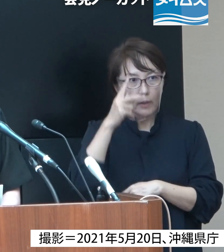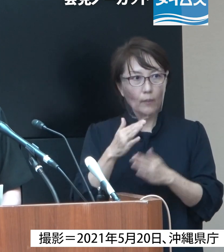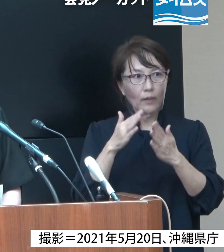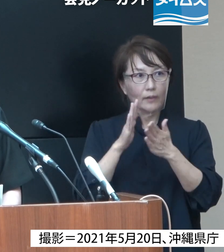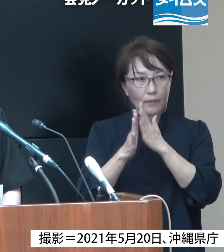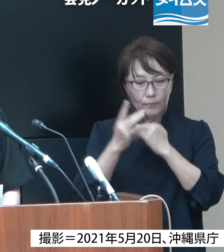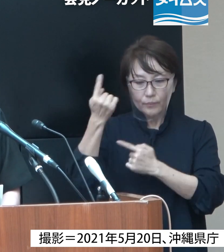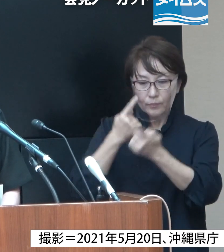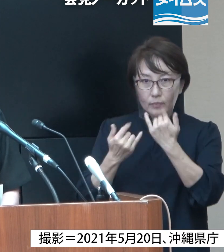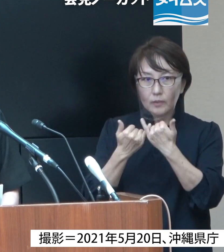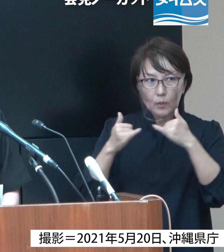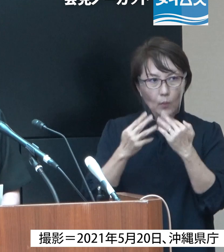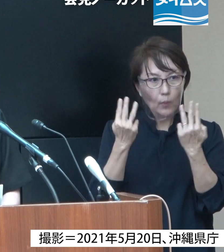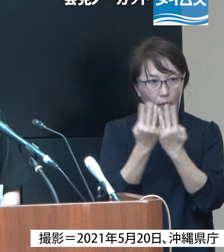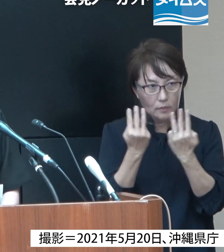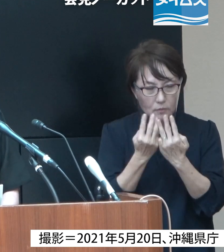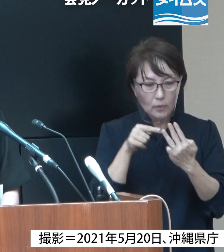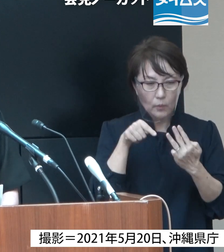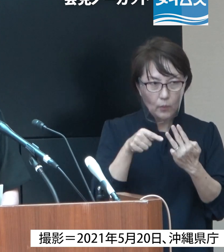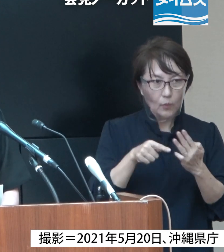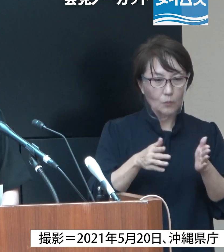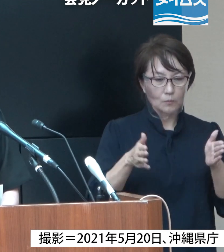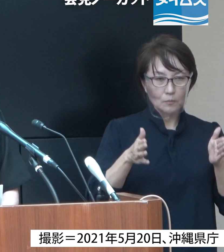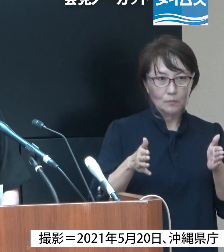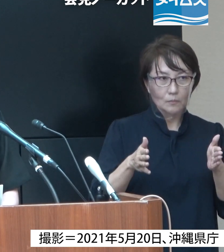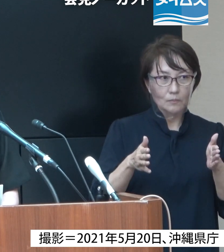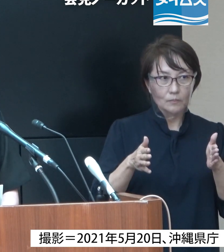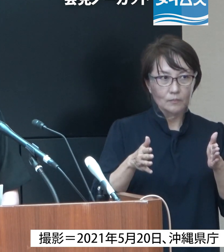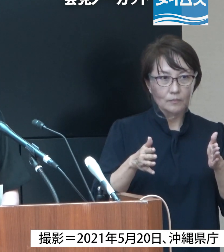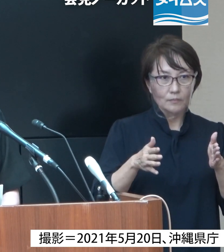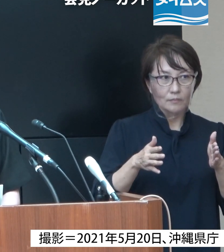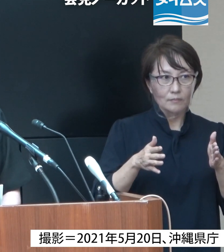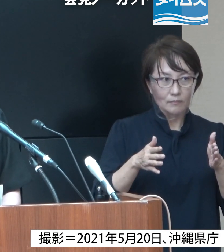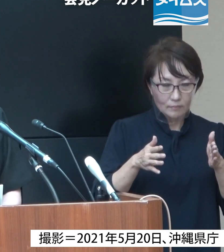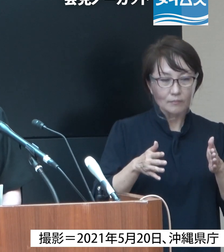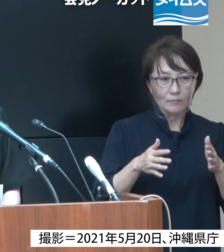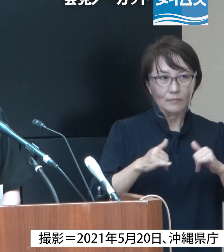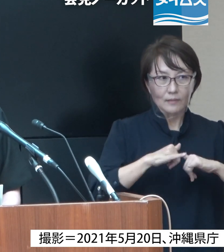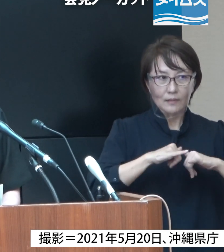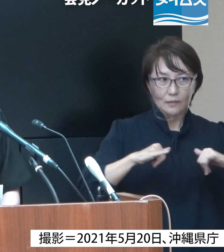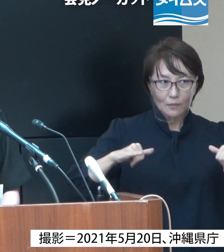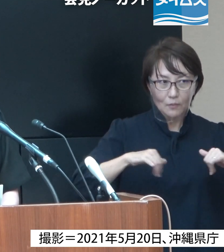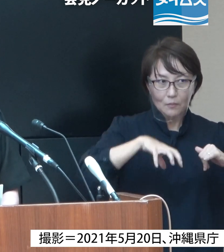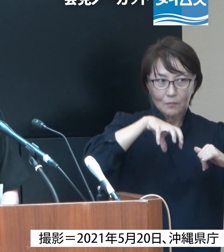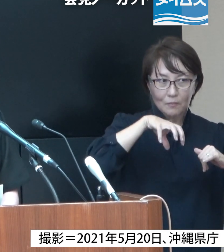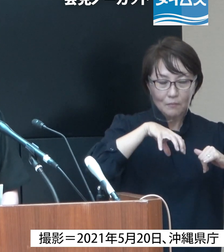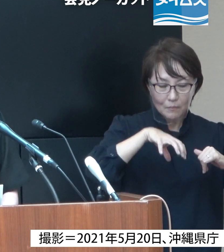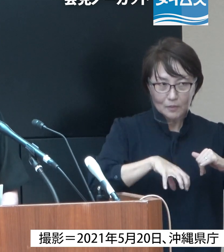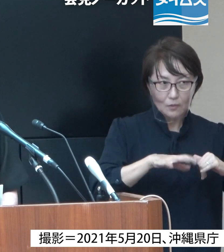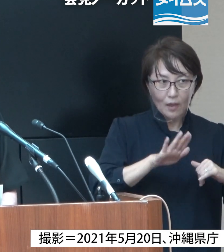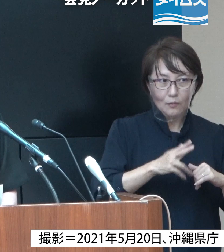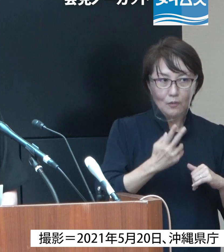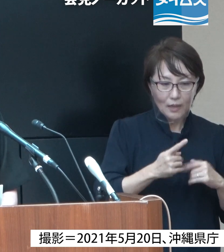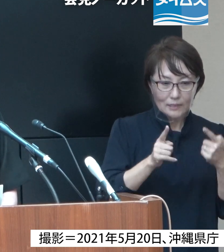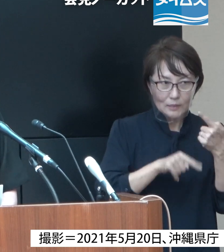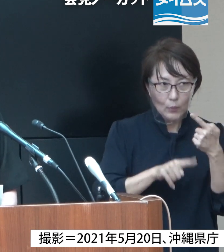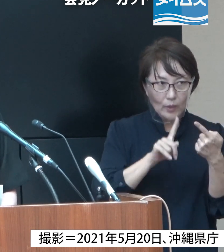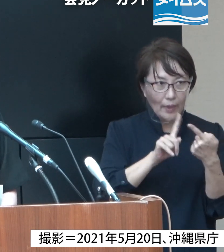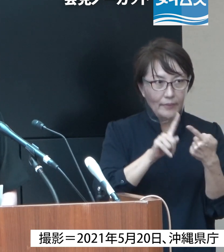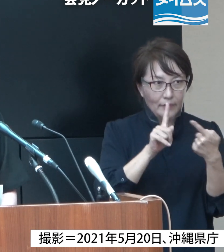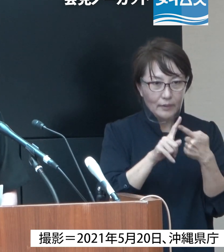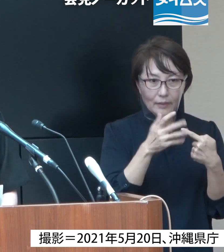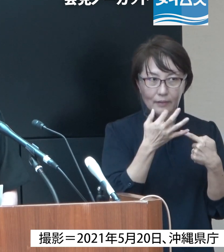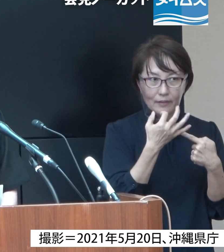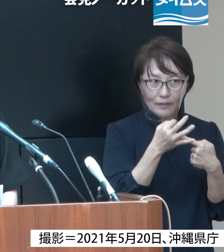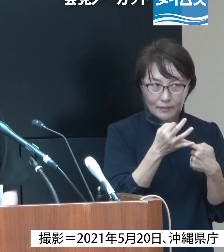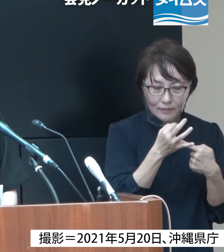数、その方々を滞留させる、広さがあるや否や、あるいは1人当たり の, その検査の、単価に